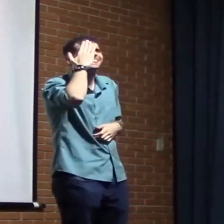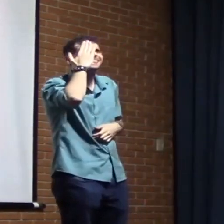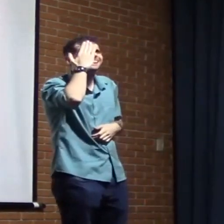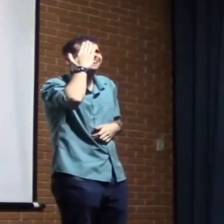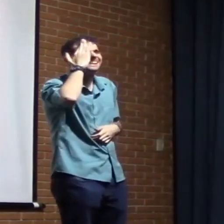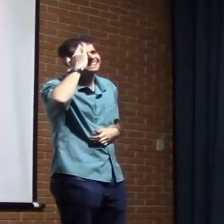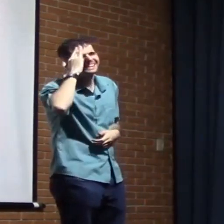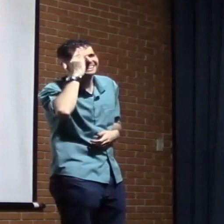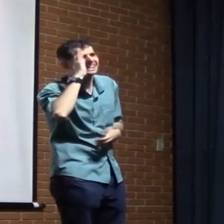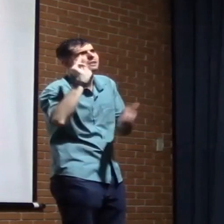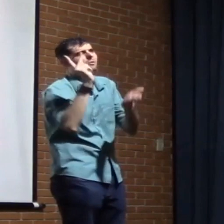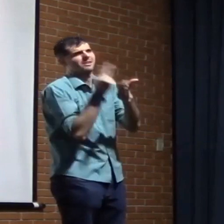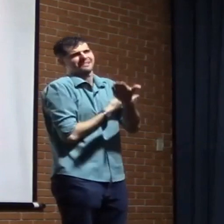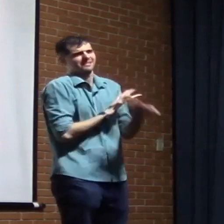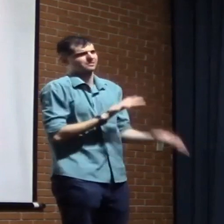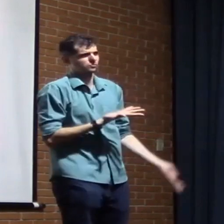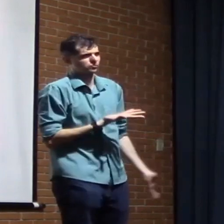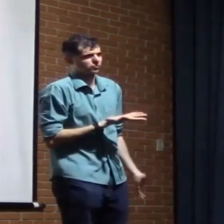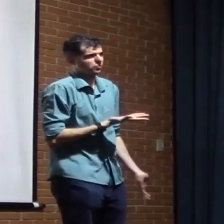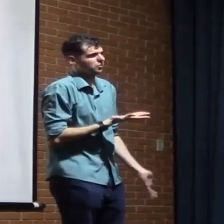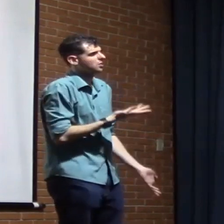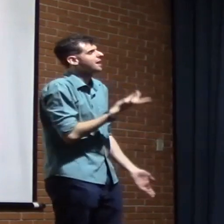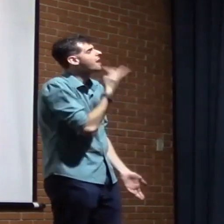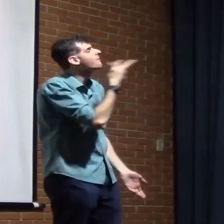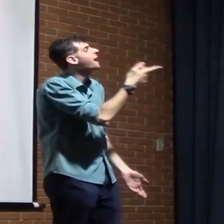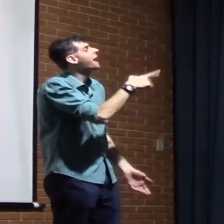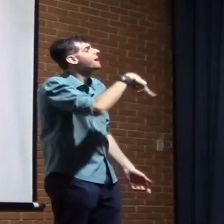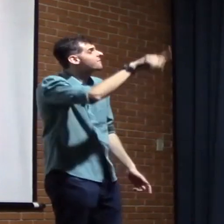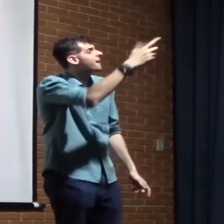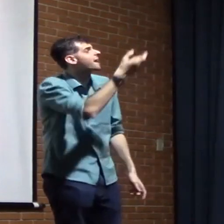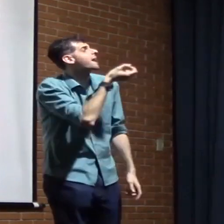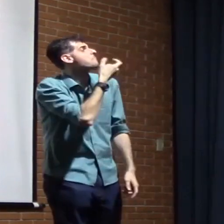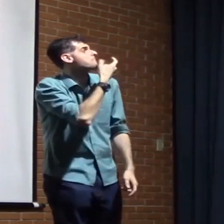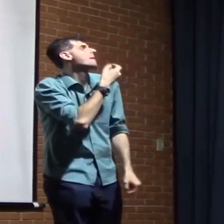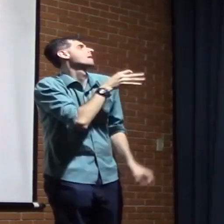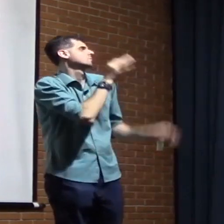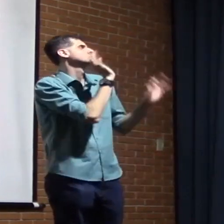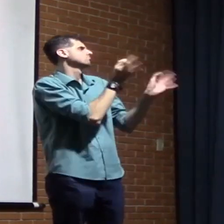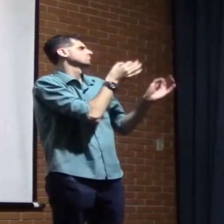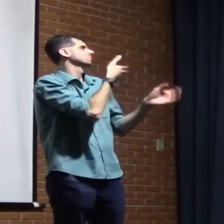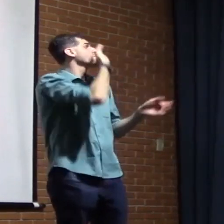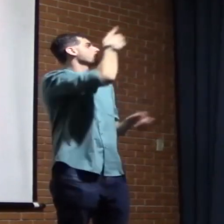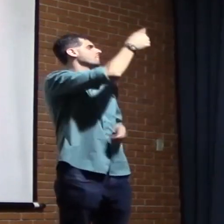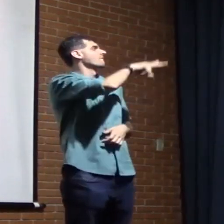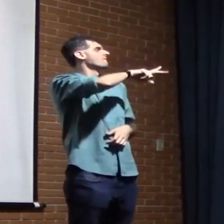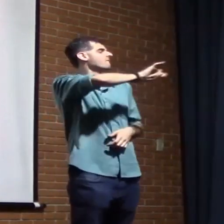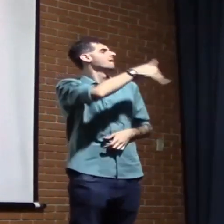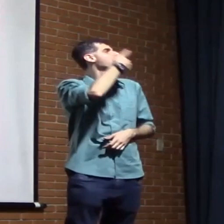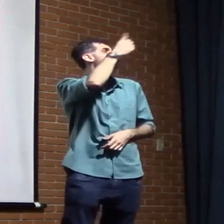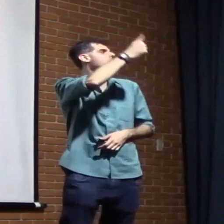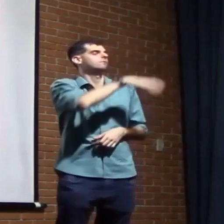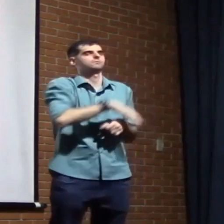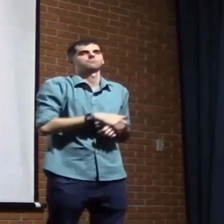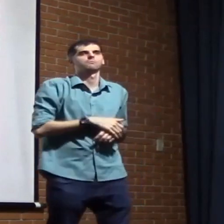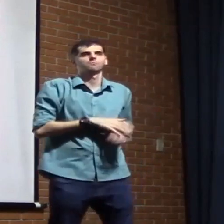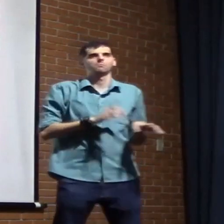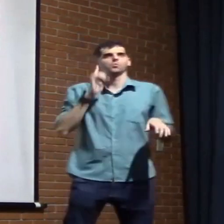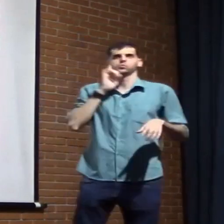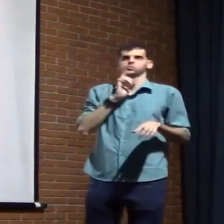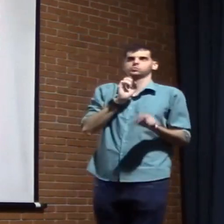médico vê o surdo, e aí o surdo entende tudo errado, o médico entende errado, passa o remédio, é melhor, vai lá,